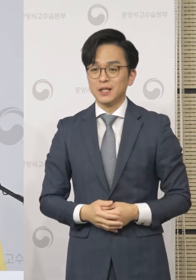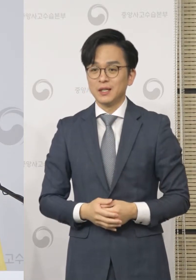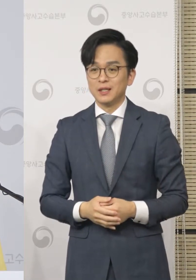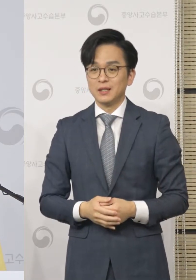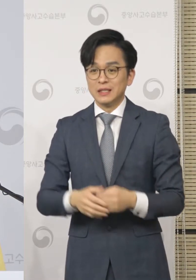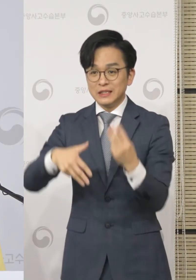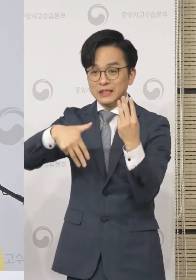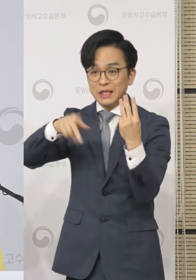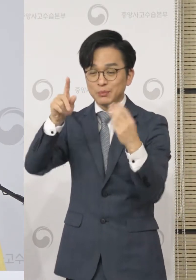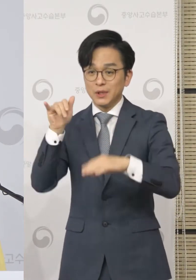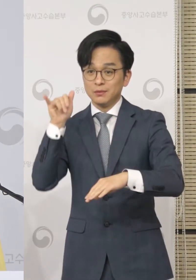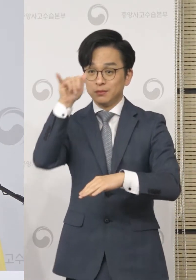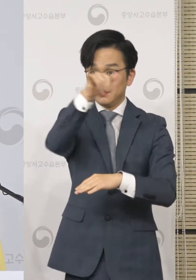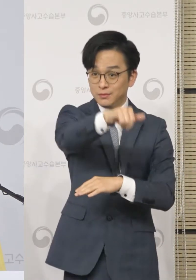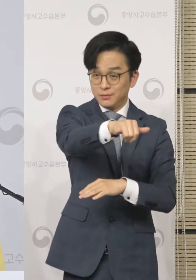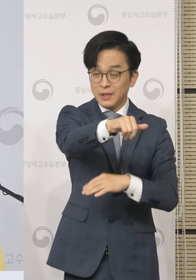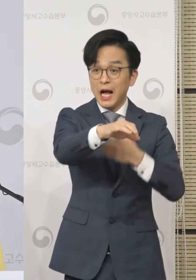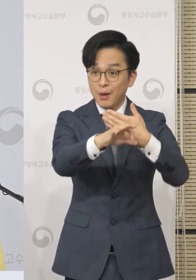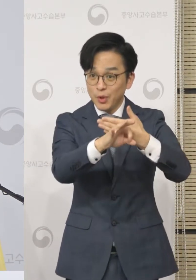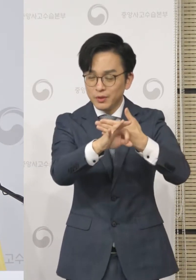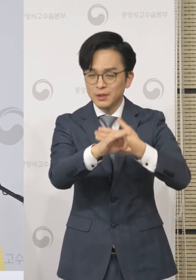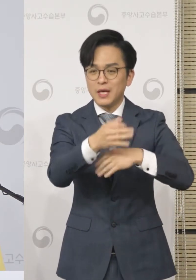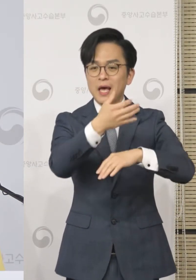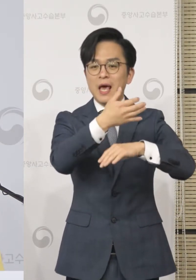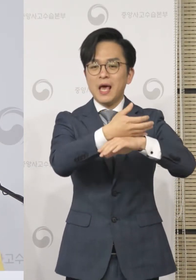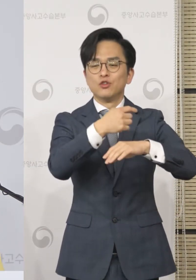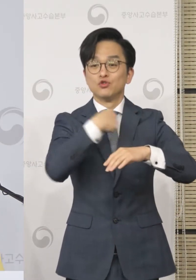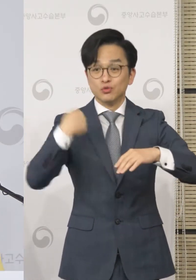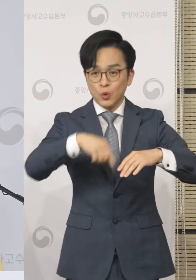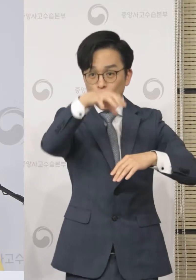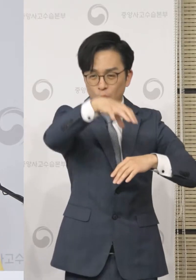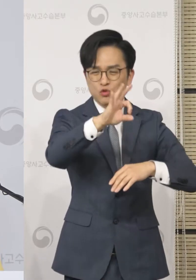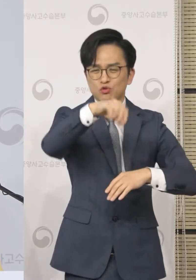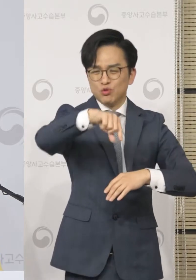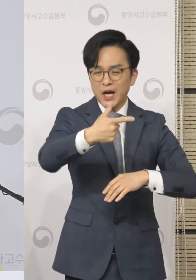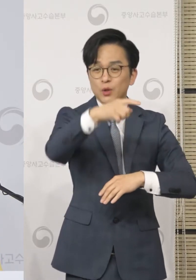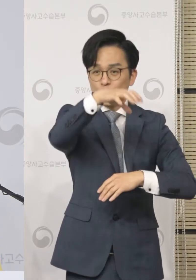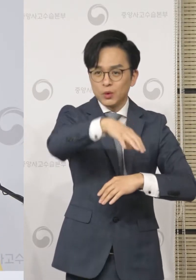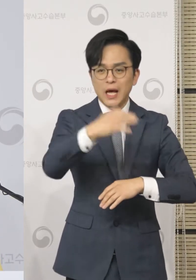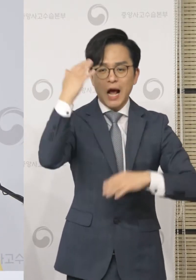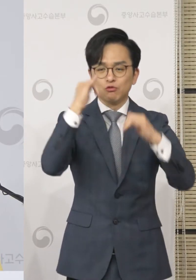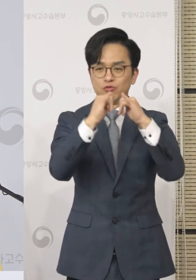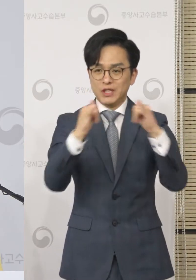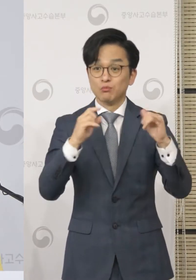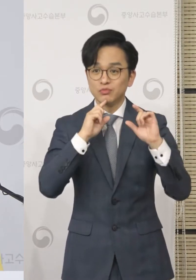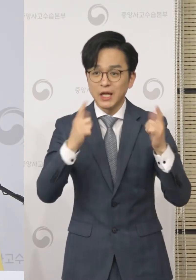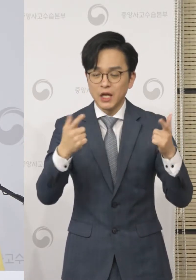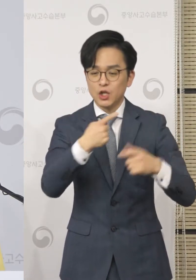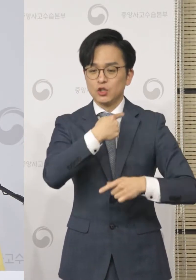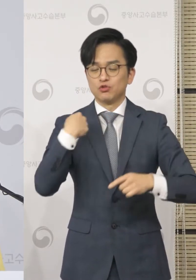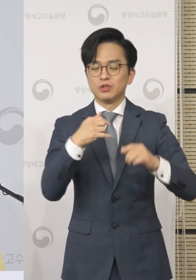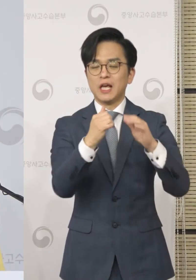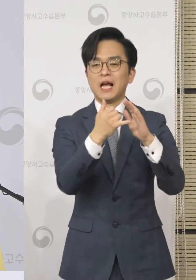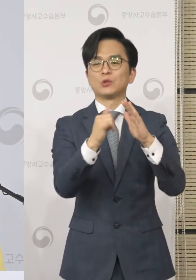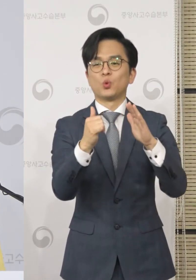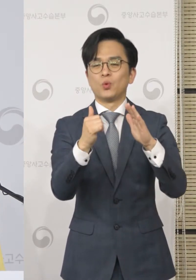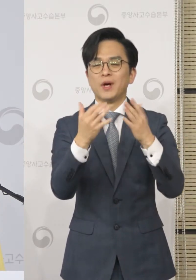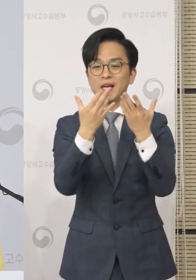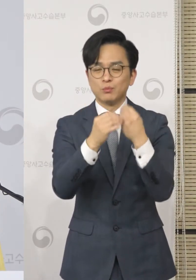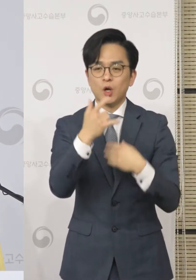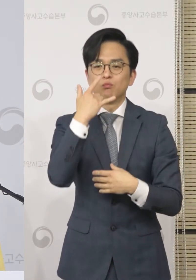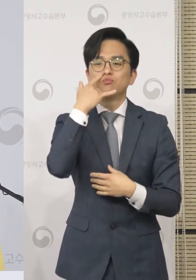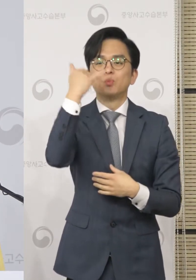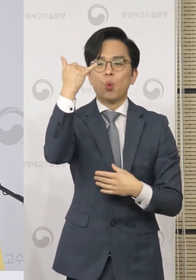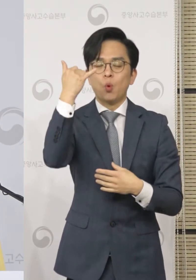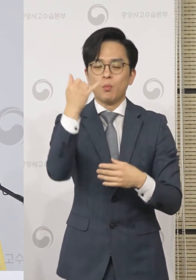이번 임시항공편에는 우리 제외 국민과 이들의 중국인 가족이 포함되어 이송되며 가족은